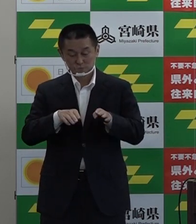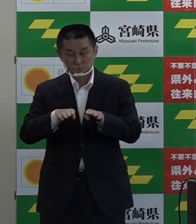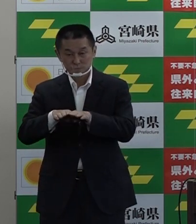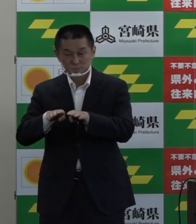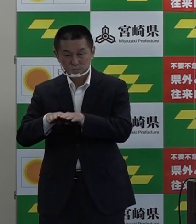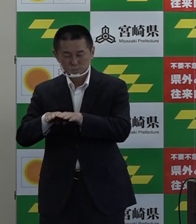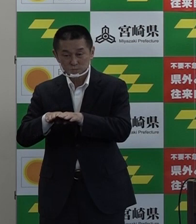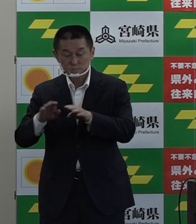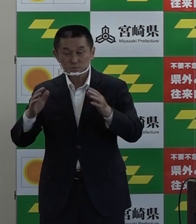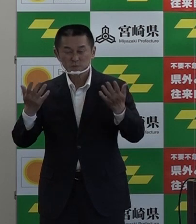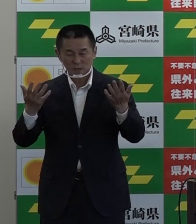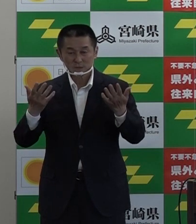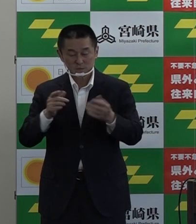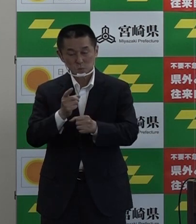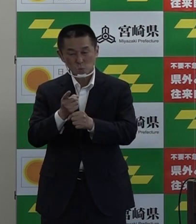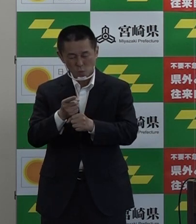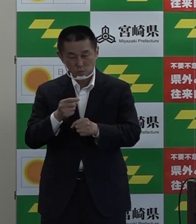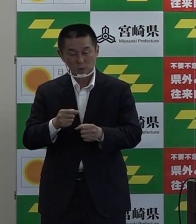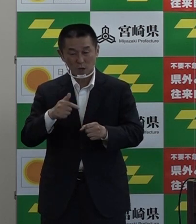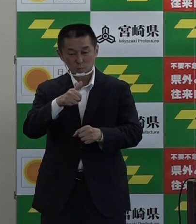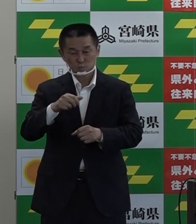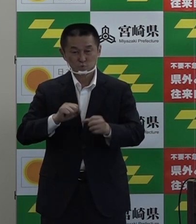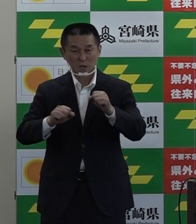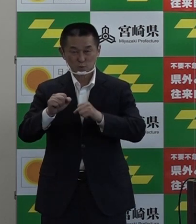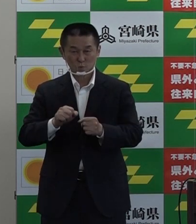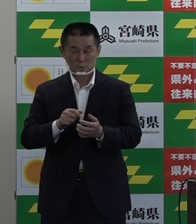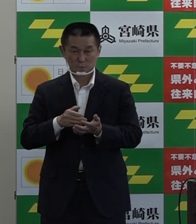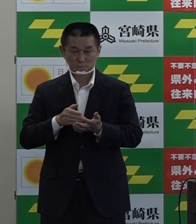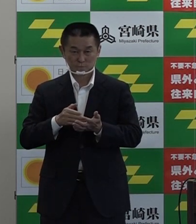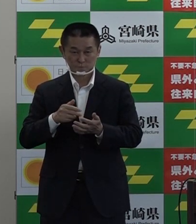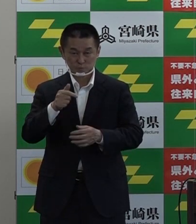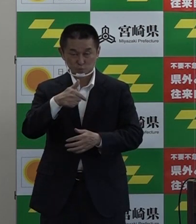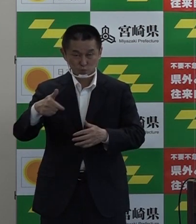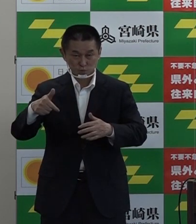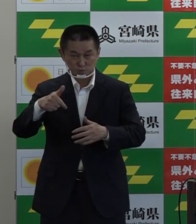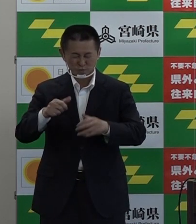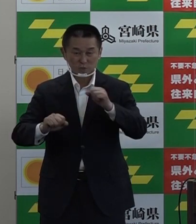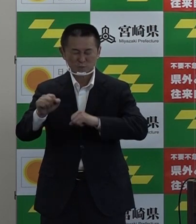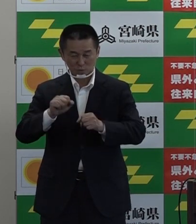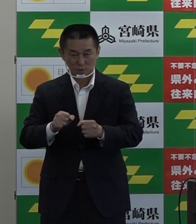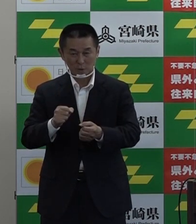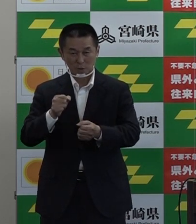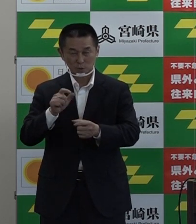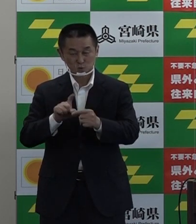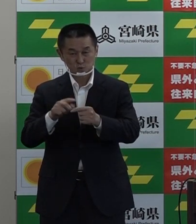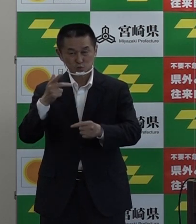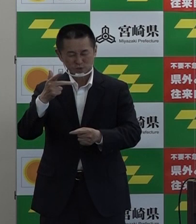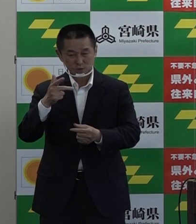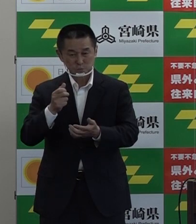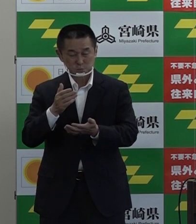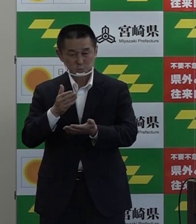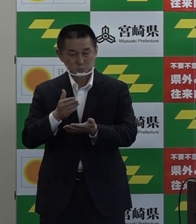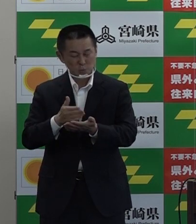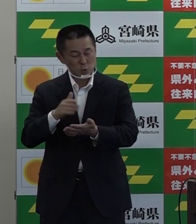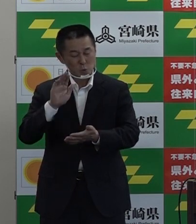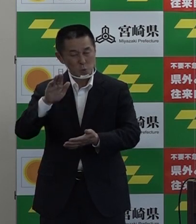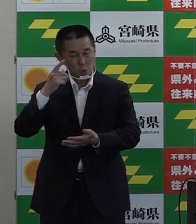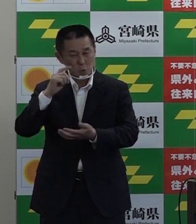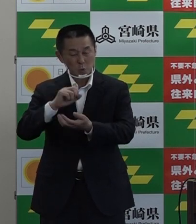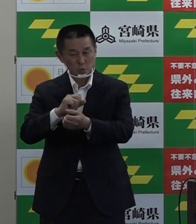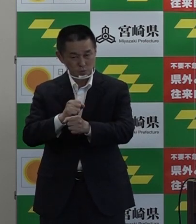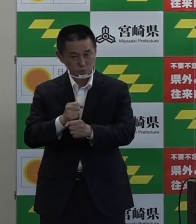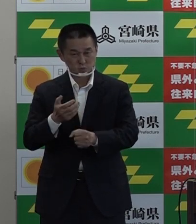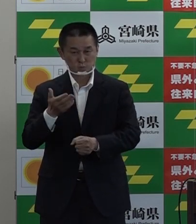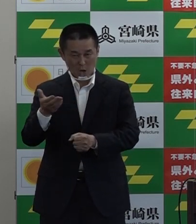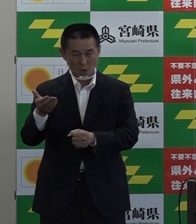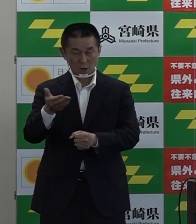ない方針で、部活動は中止はについては今後検討することになるん